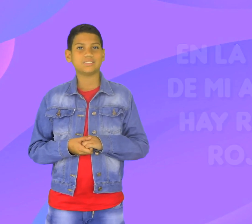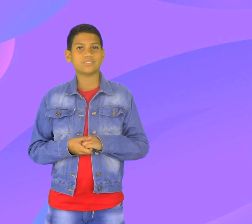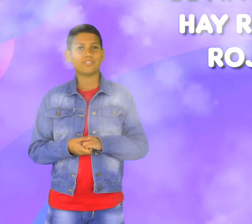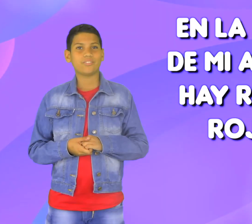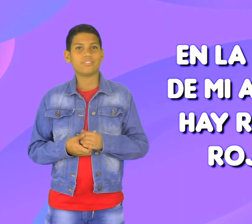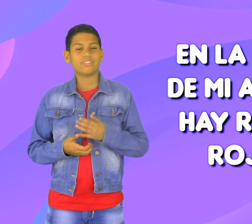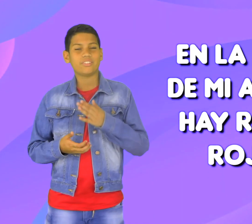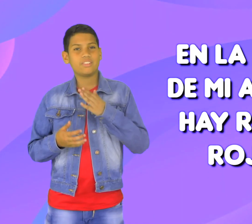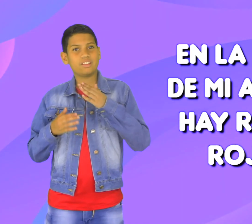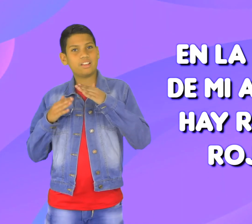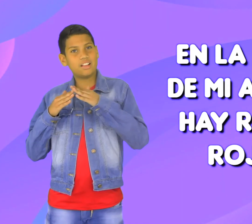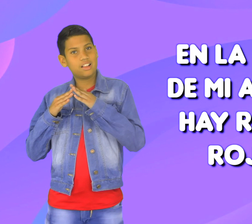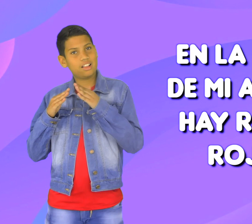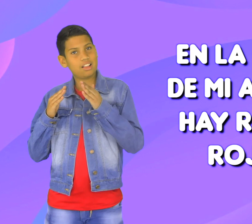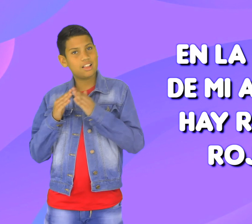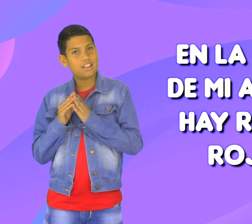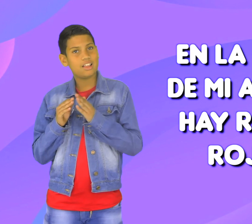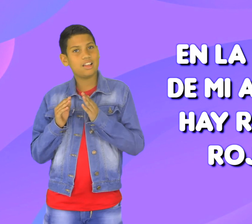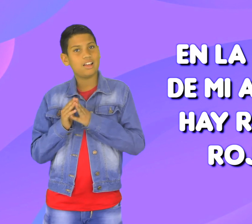En la casa de mi abuela hay rosas rojas.